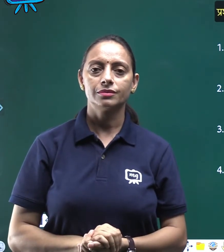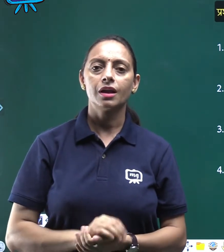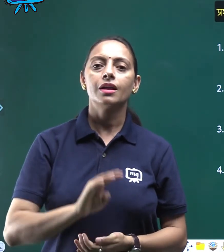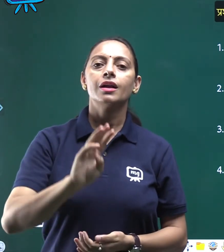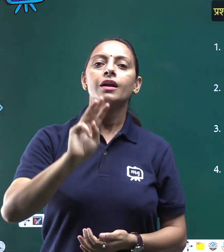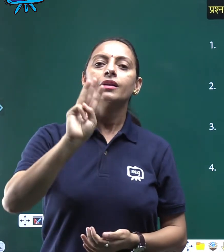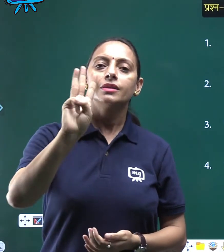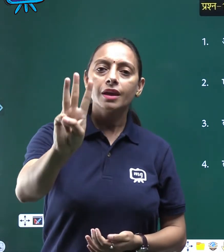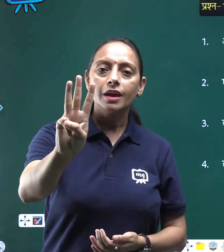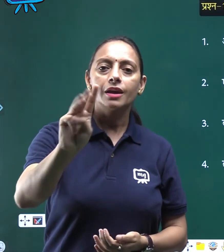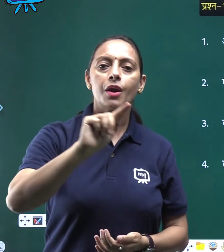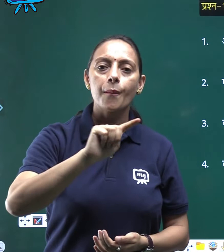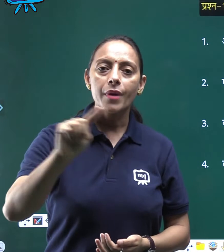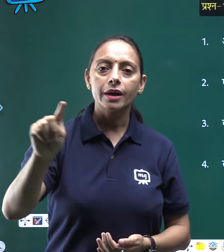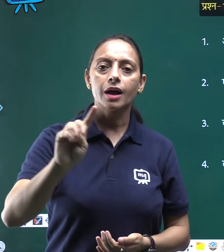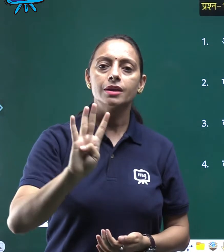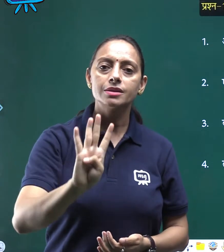3/4,